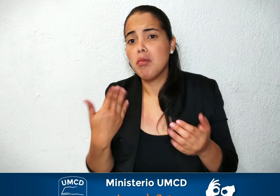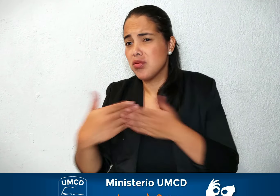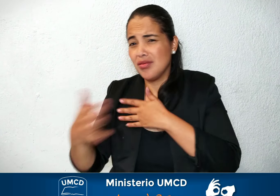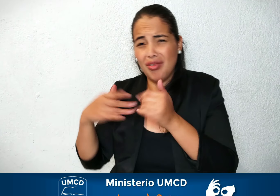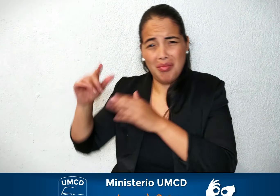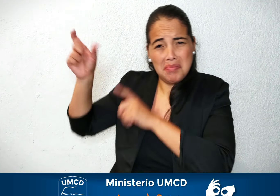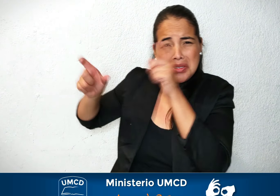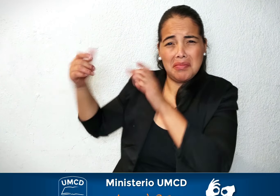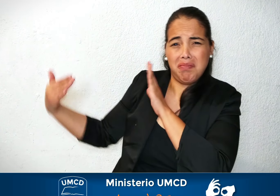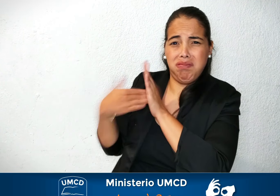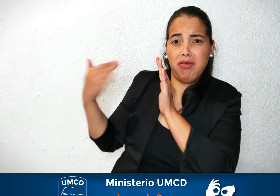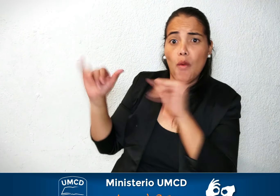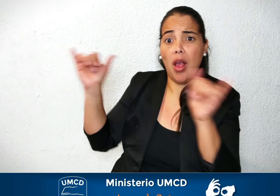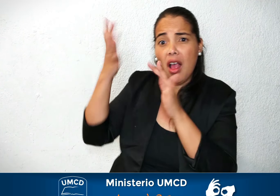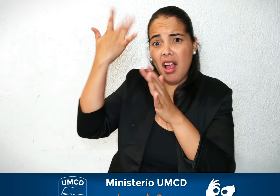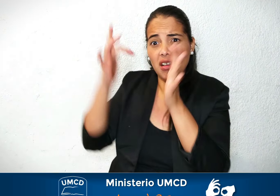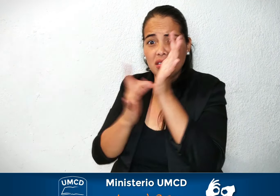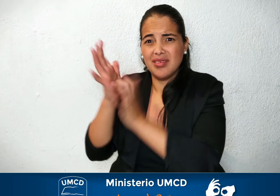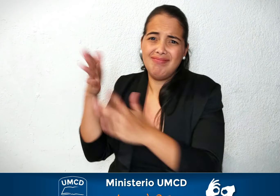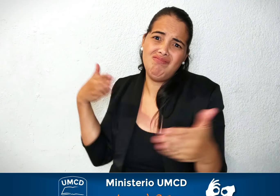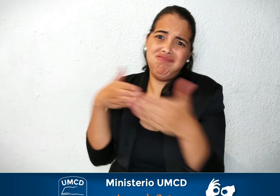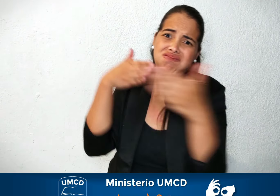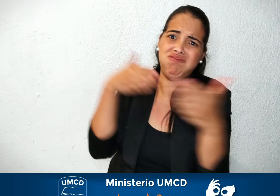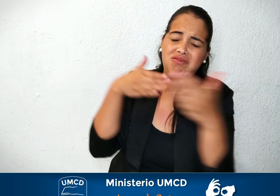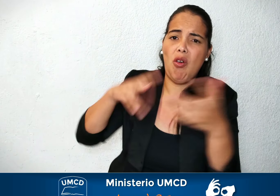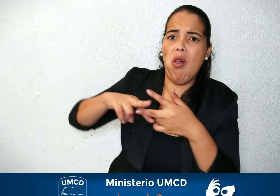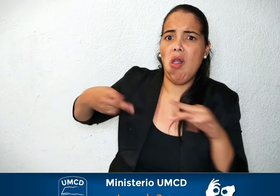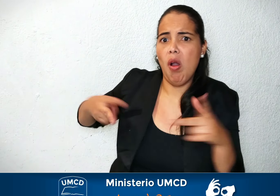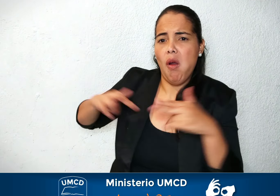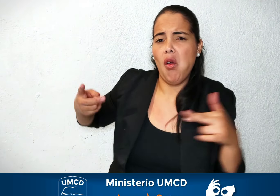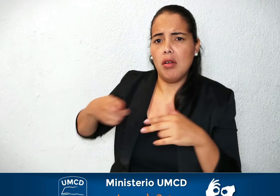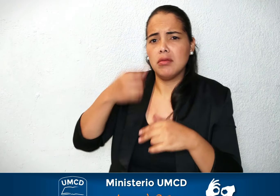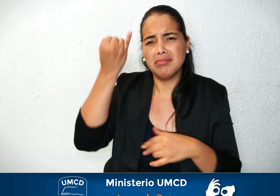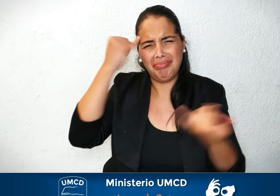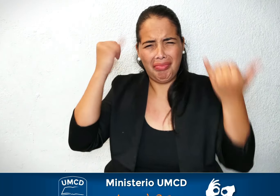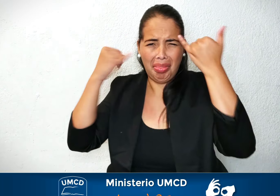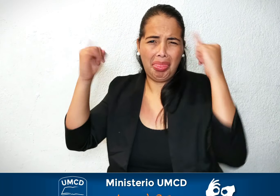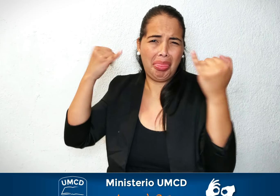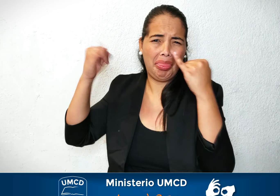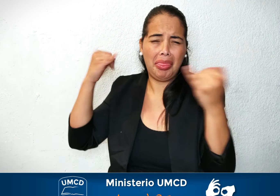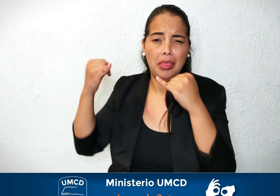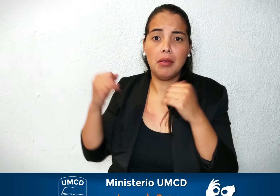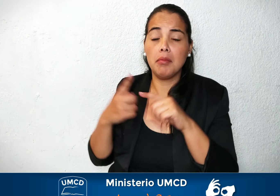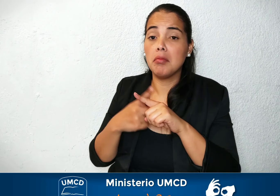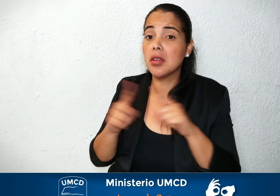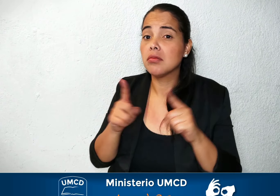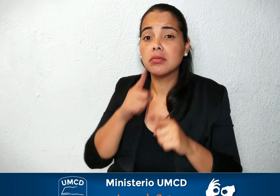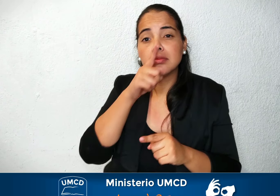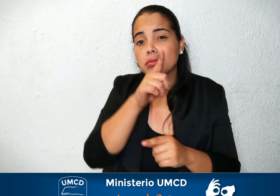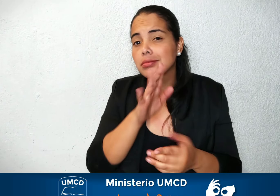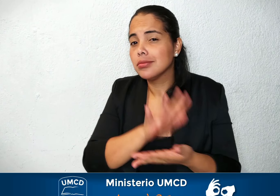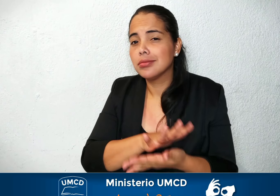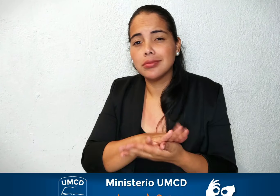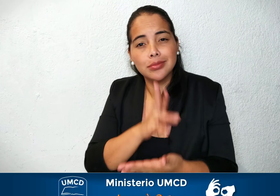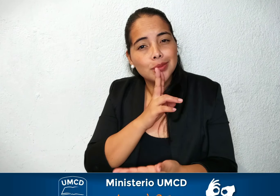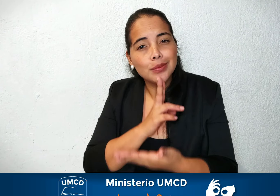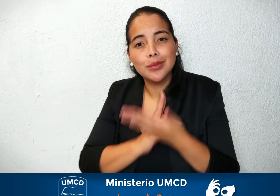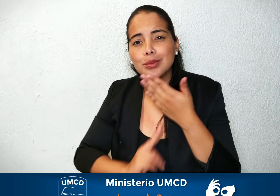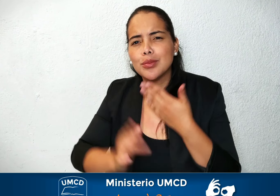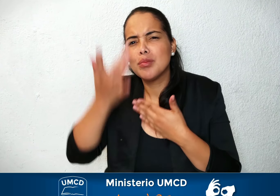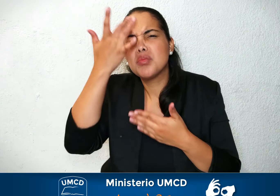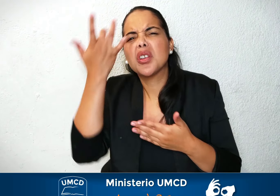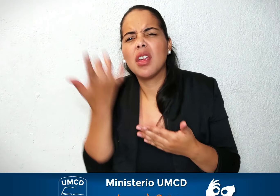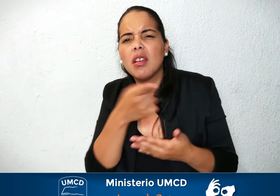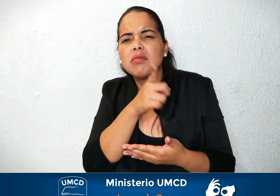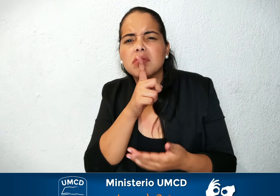contra de las acusaciones que Él estaba recibiendo, que eran completamente incorrectas. Él decidió callar, y todo